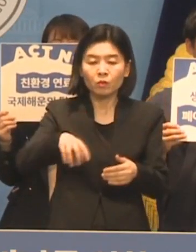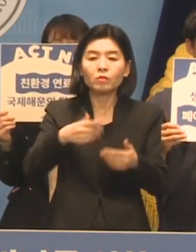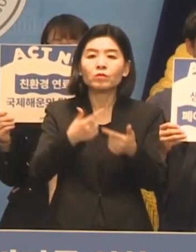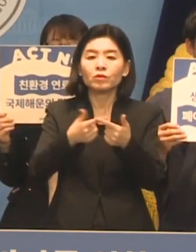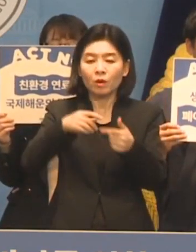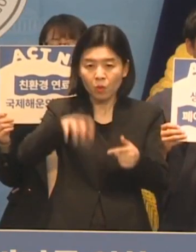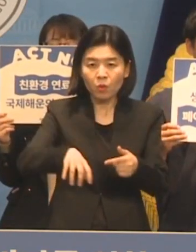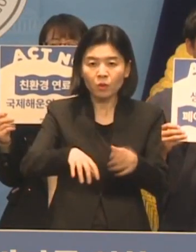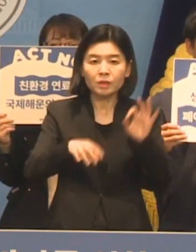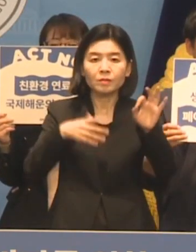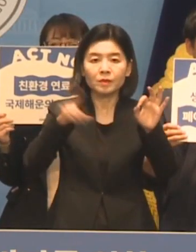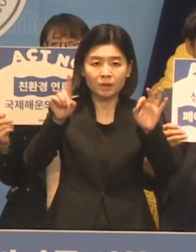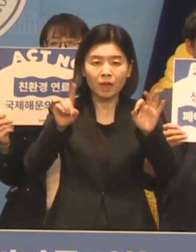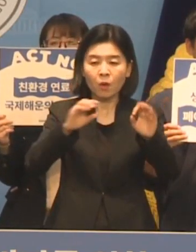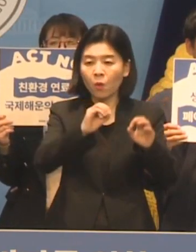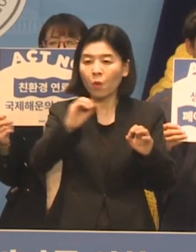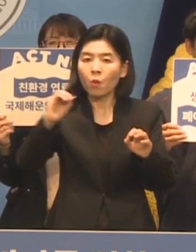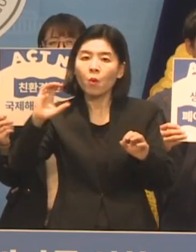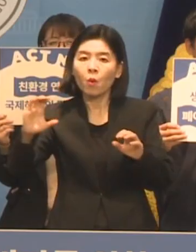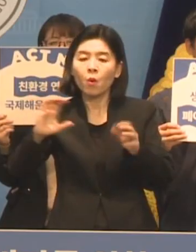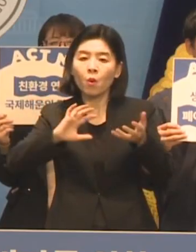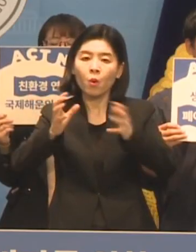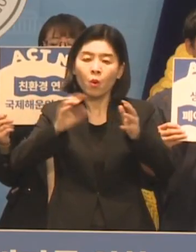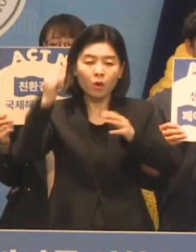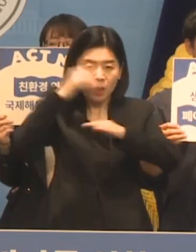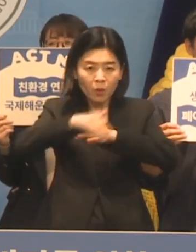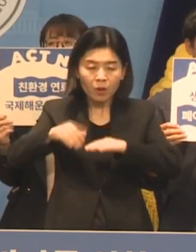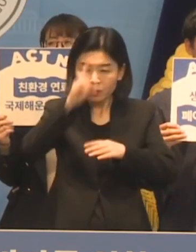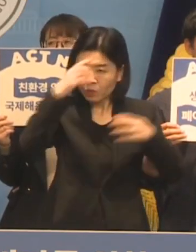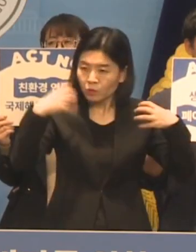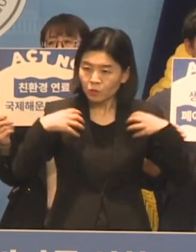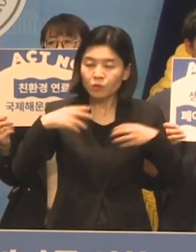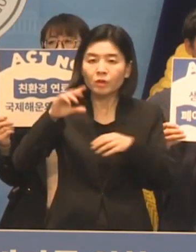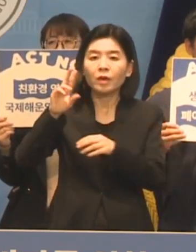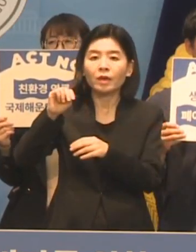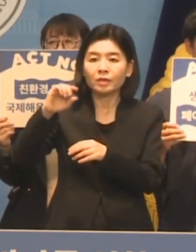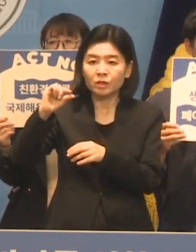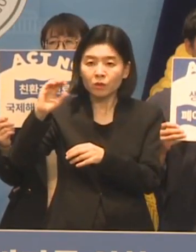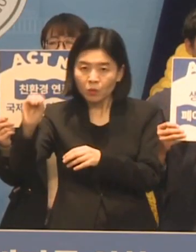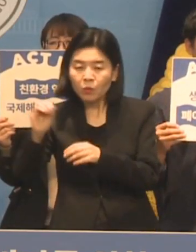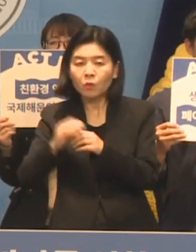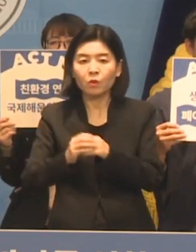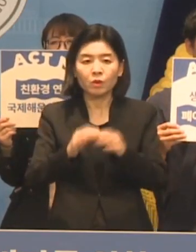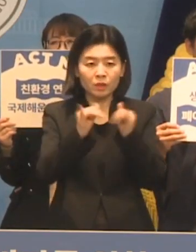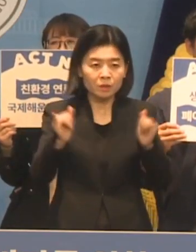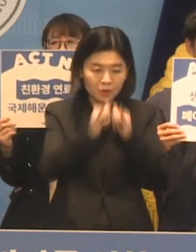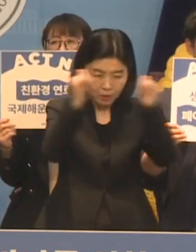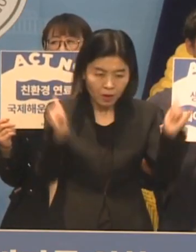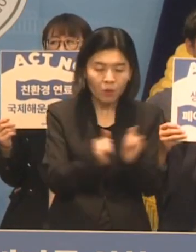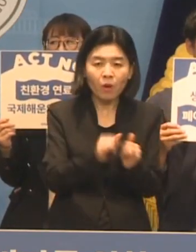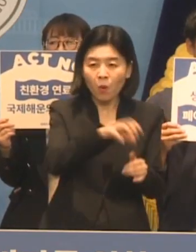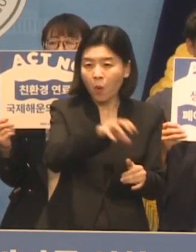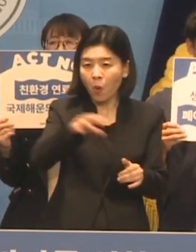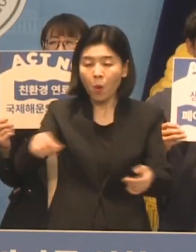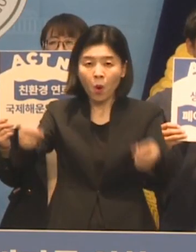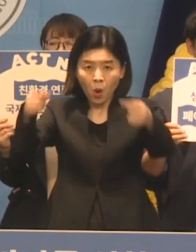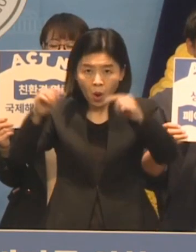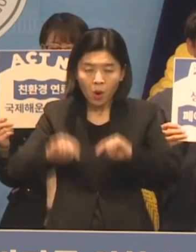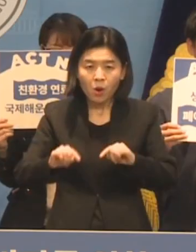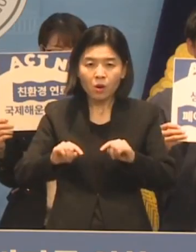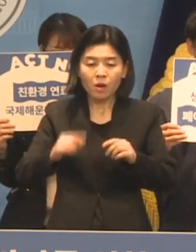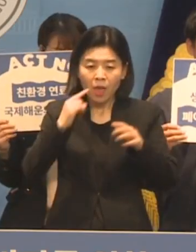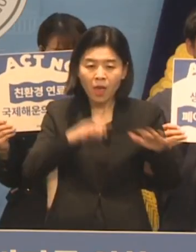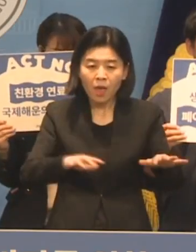아워오션 컨퍼런스가 개최될 예정입니다. 정부, 국제기구, 기업, 시민사회 등 여러 주체가 참여하여 해양환경 보전에